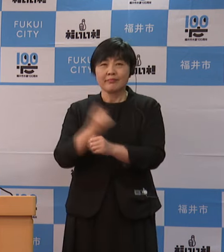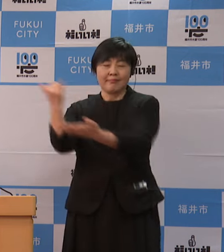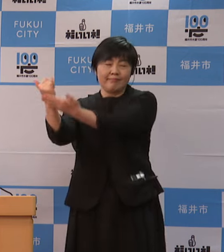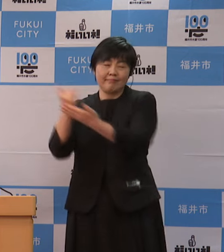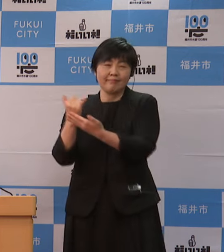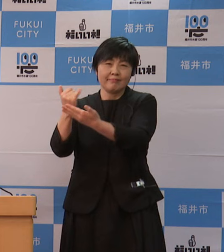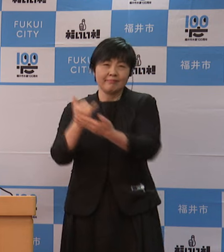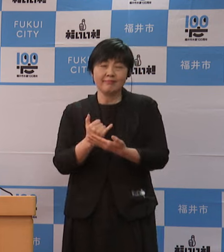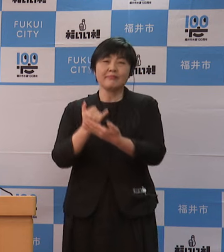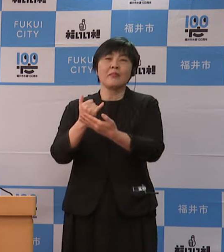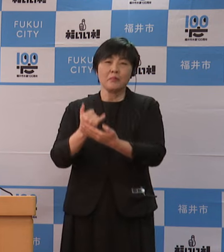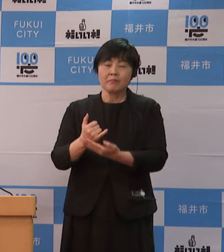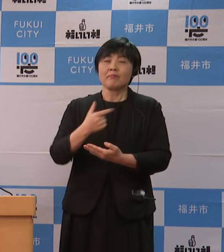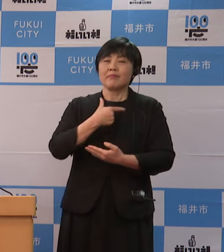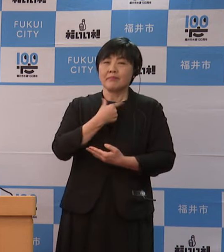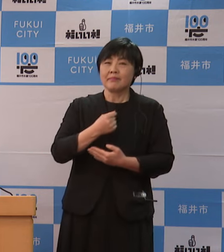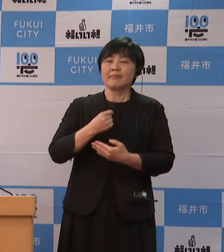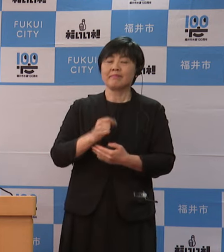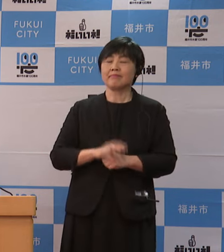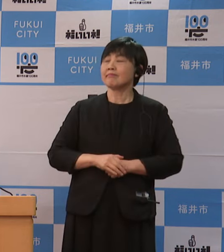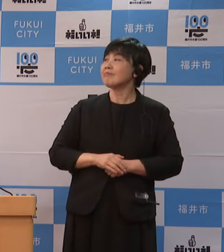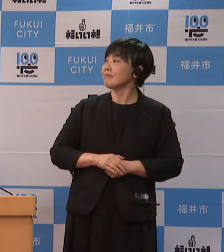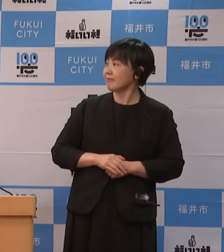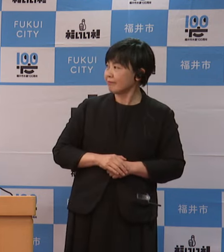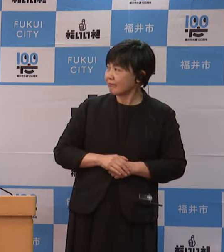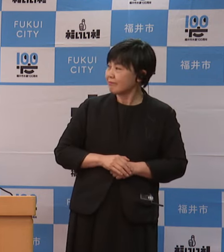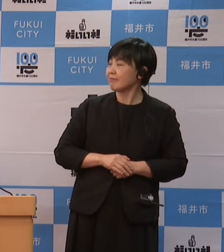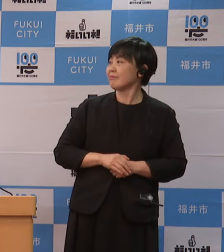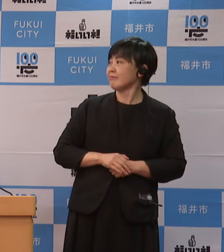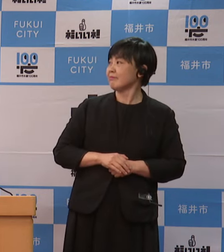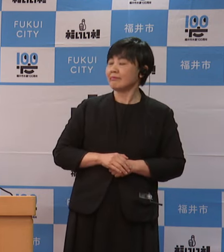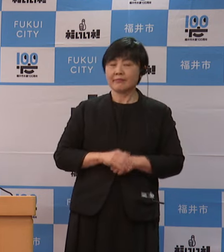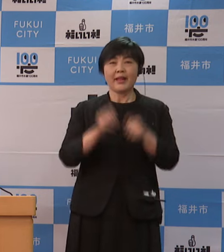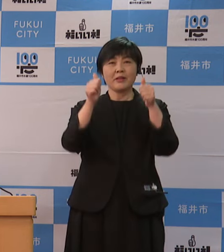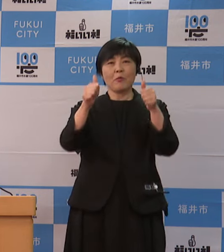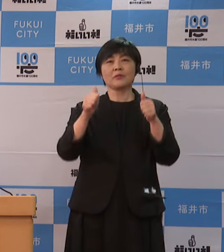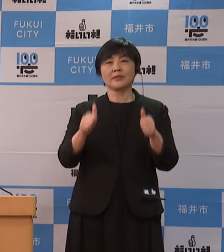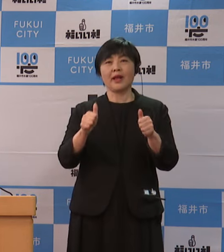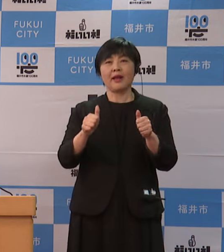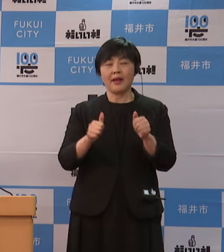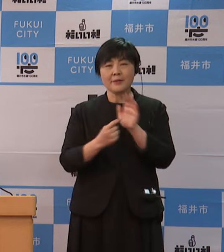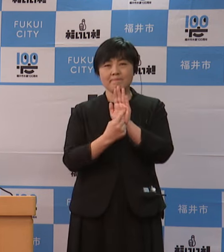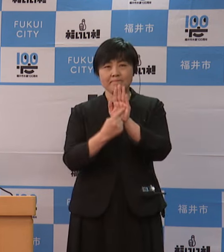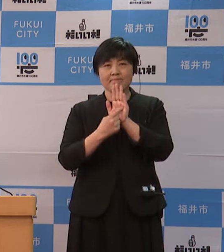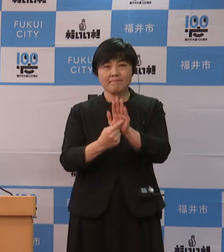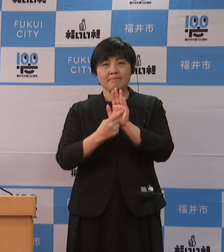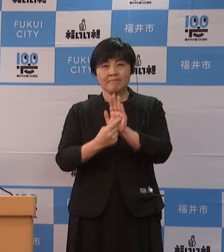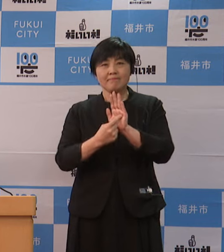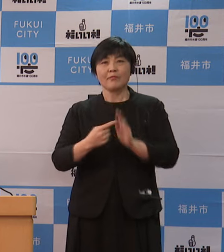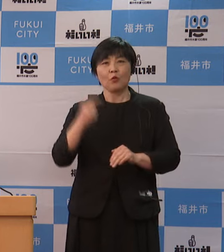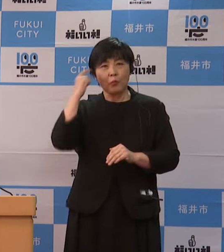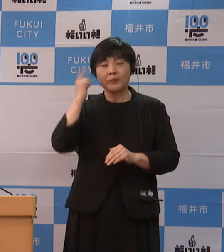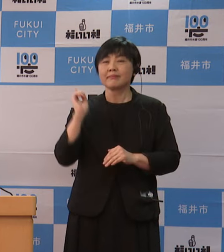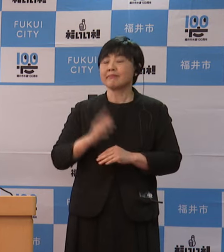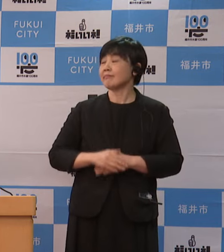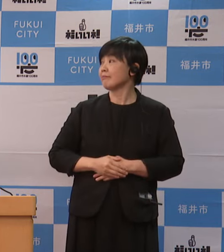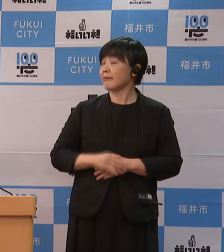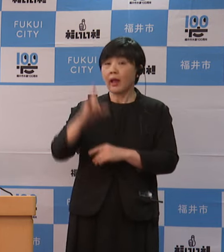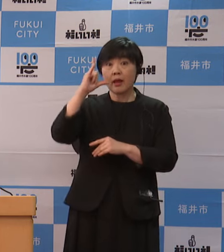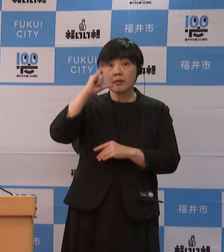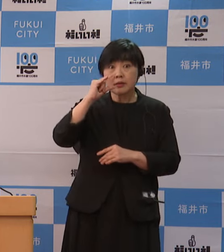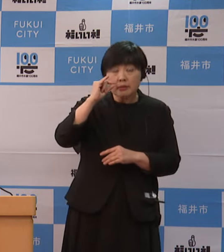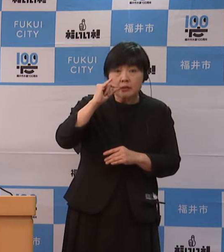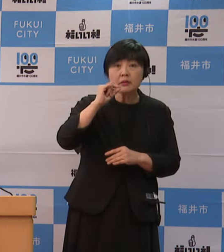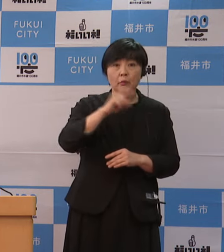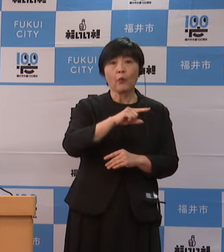こうということもありまして、そういったことも意識したポスターになっているのかなと、インスタグラムでですね、キャンペーン